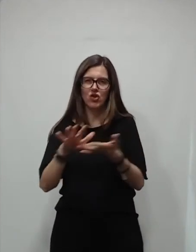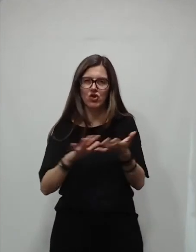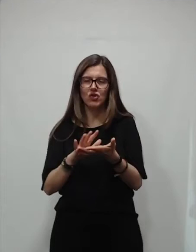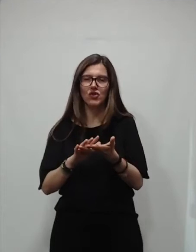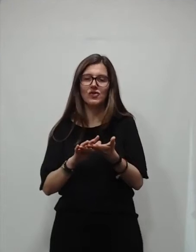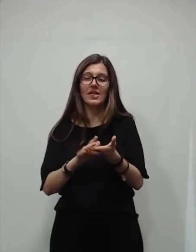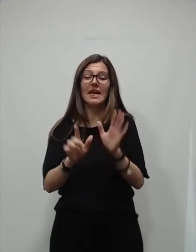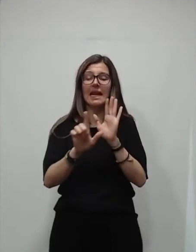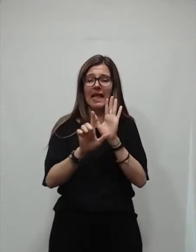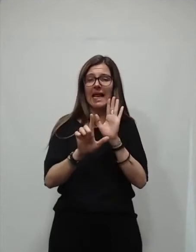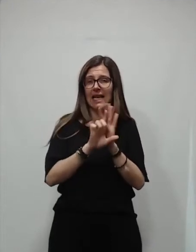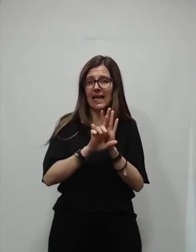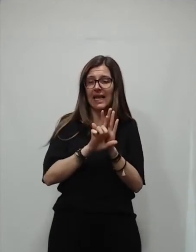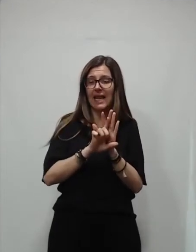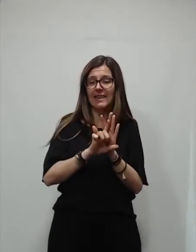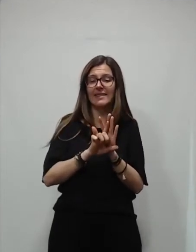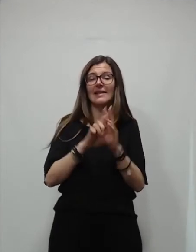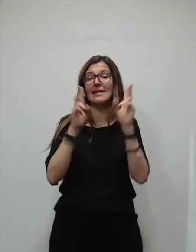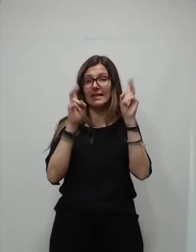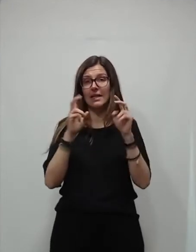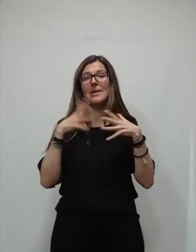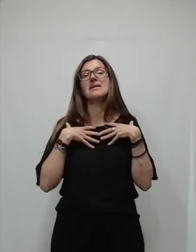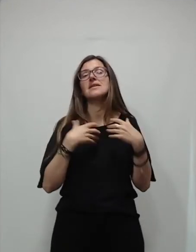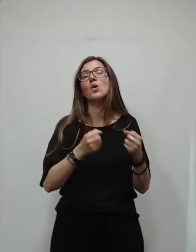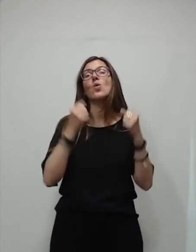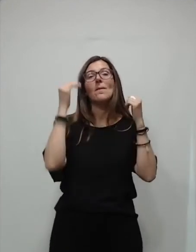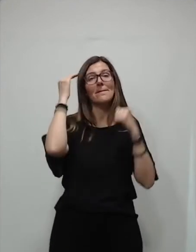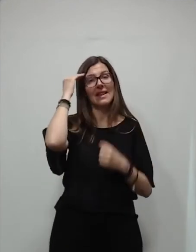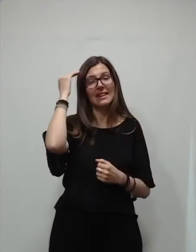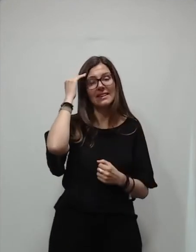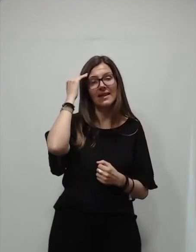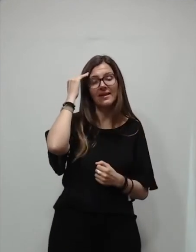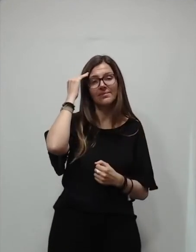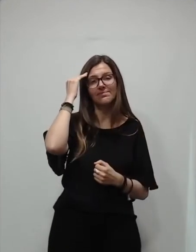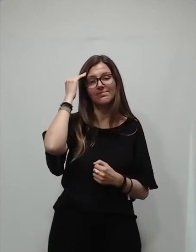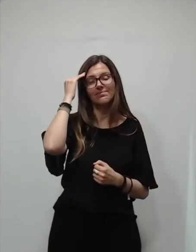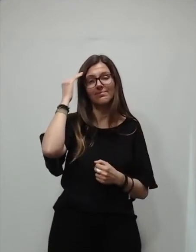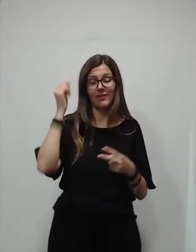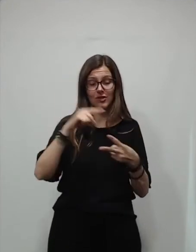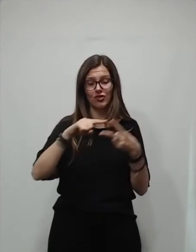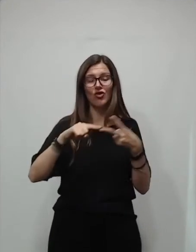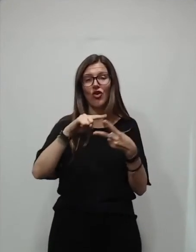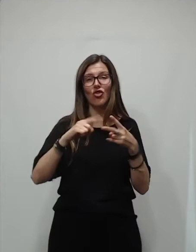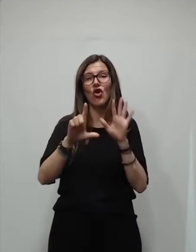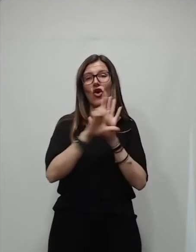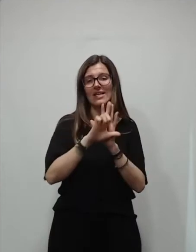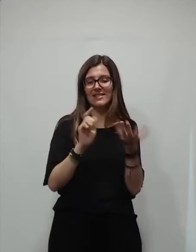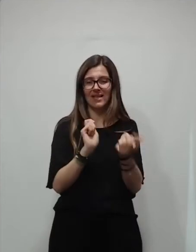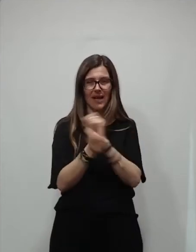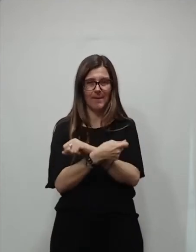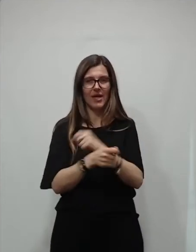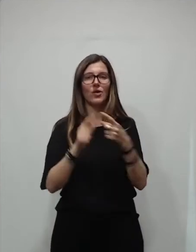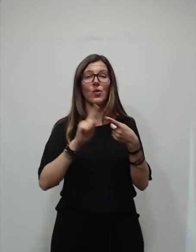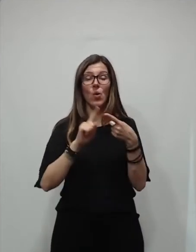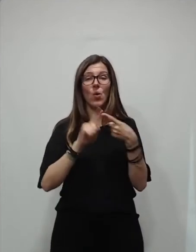la 19.529 del 2017, que ha implicado, con todas las críticas y reparos que podemos